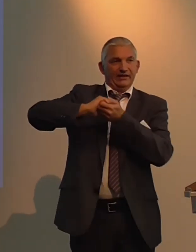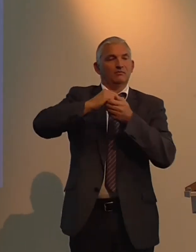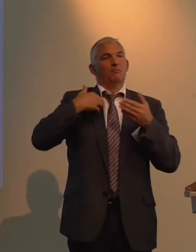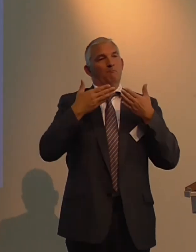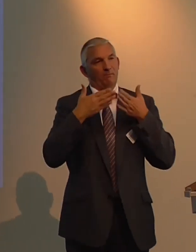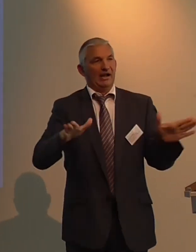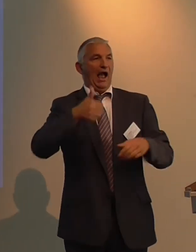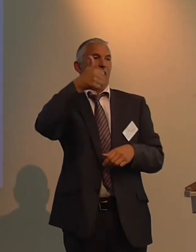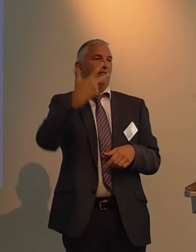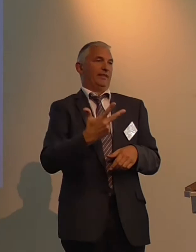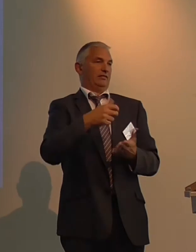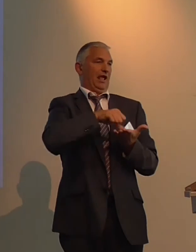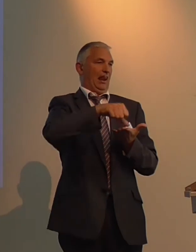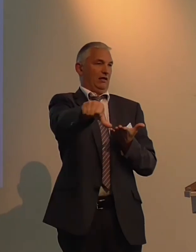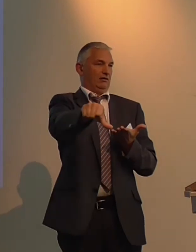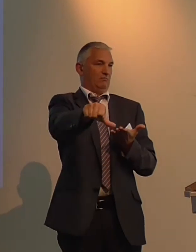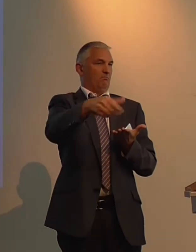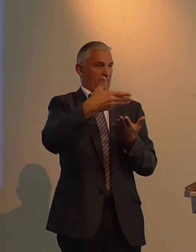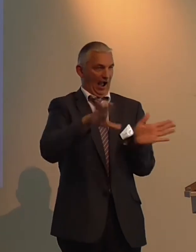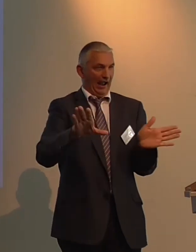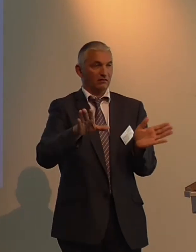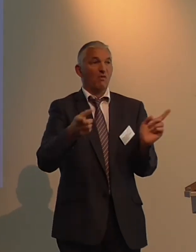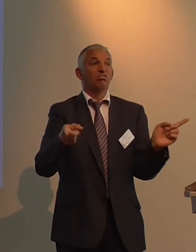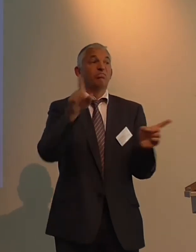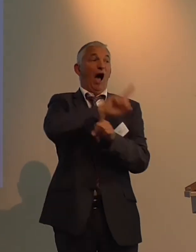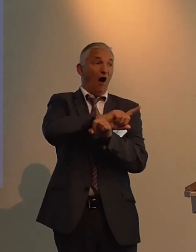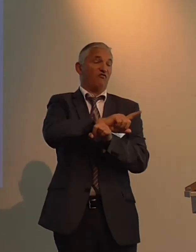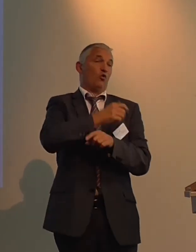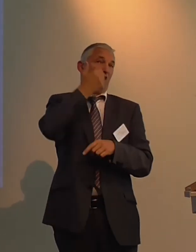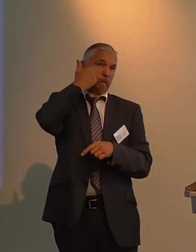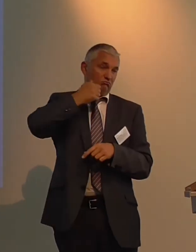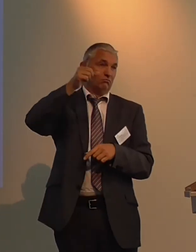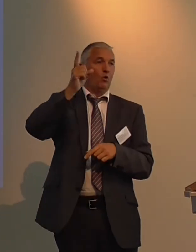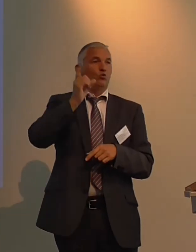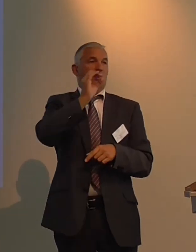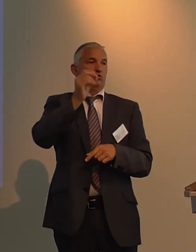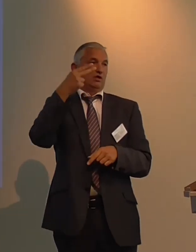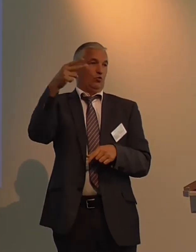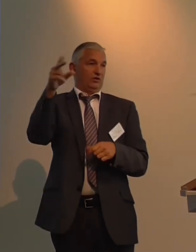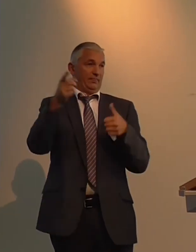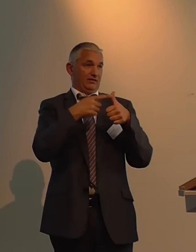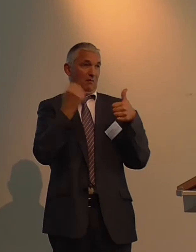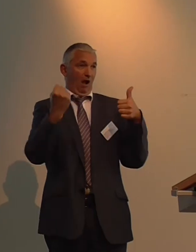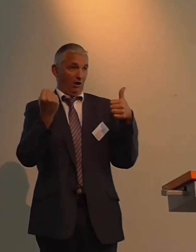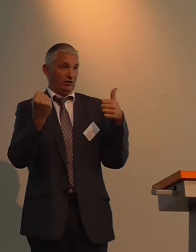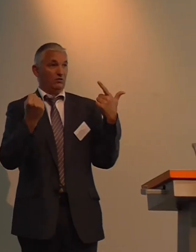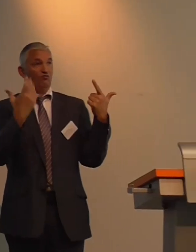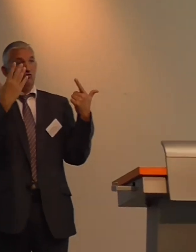Deutsche Schwerhörigenbund haben sich geeinigt, eben auch ein Drittel von diesem Beitrag zu zahlen, aber auf der anderen Seite dann auch zu fordern,